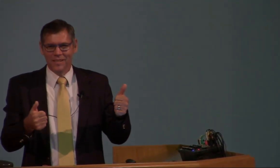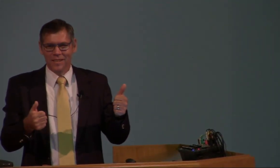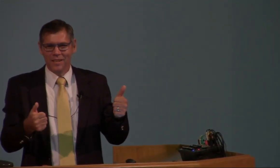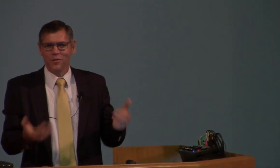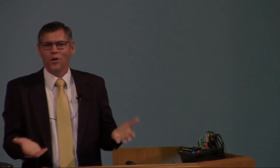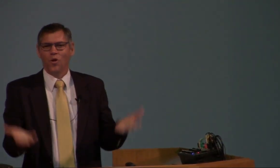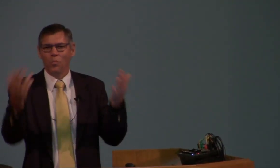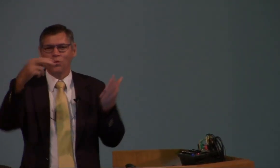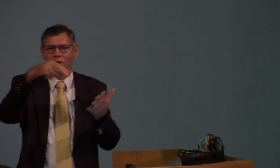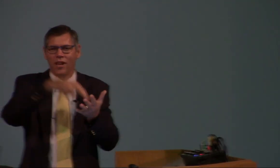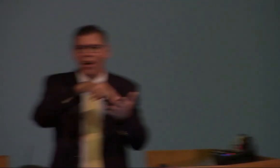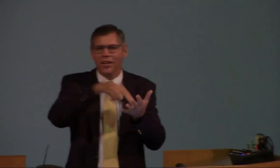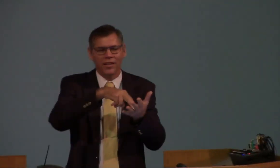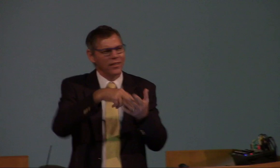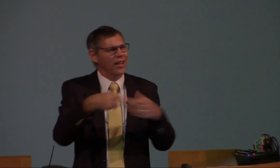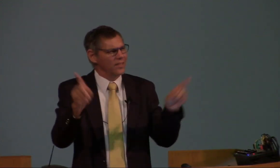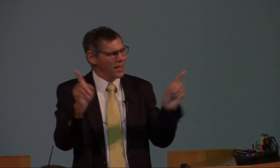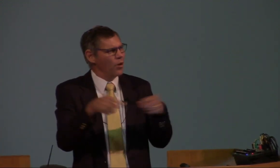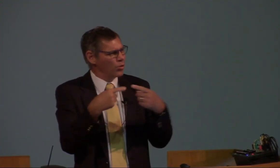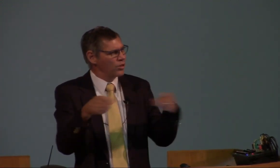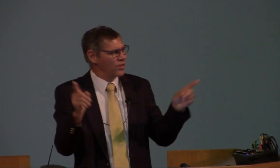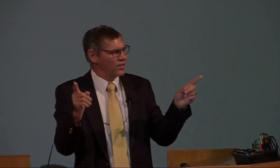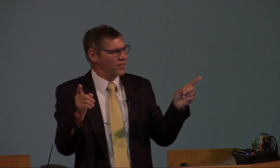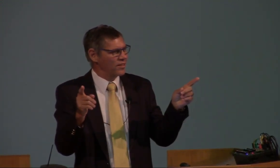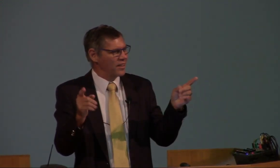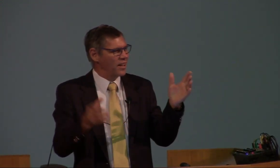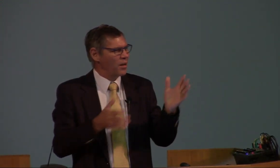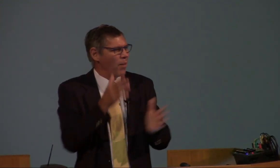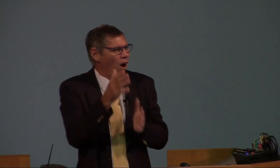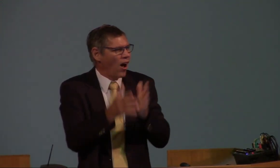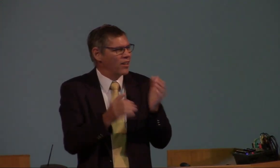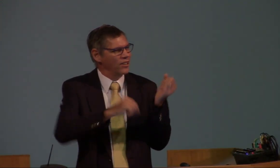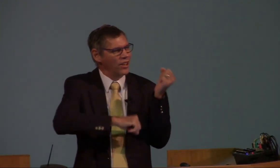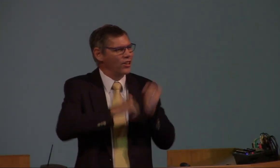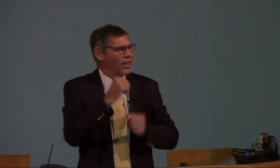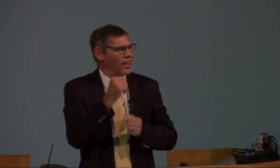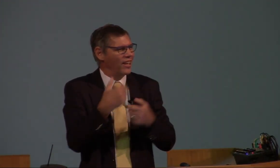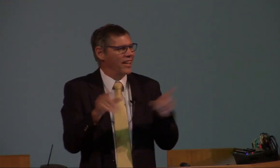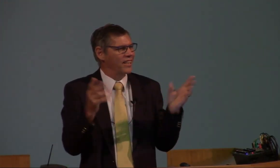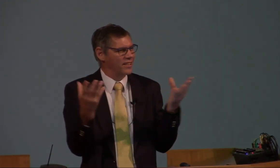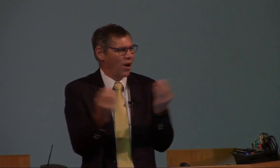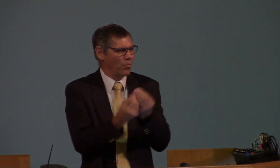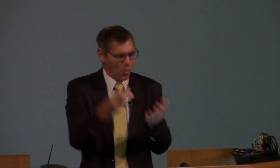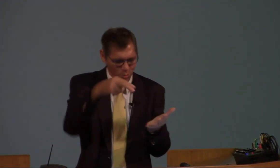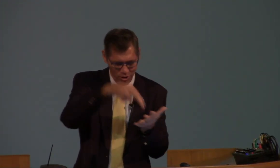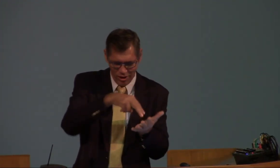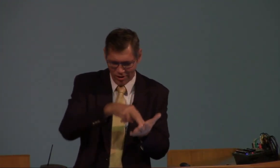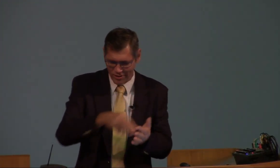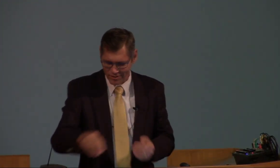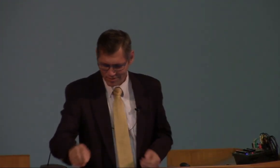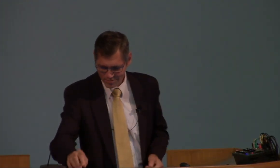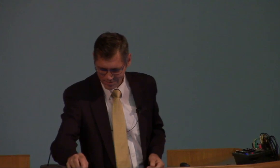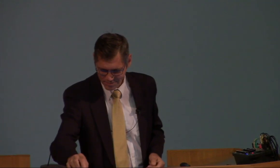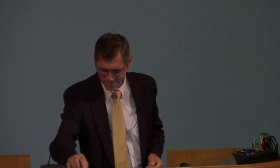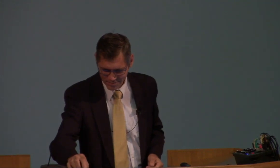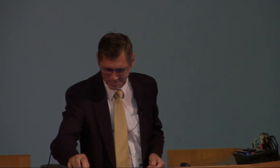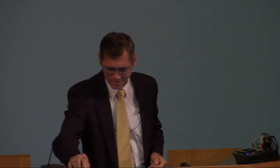So kom ons staan, dan sing ons 'n gebare struktuur liedjie saam. Kom ons staan.